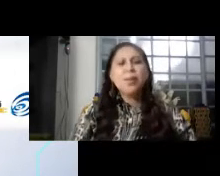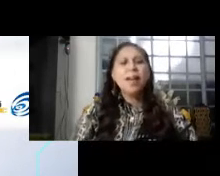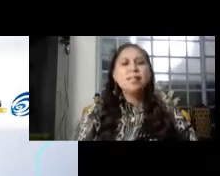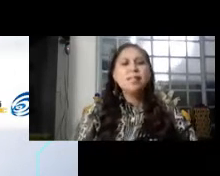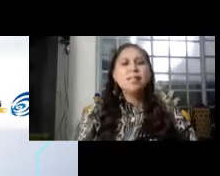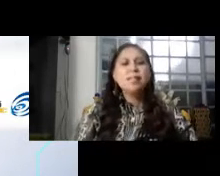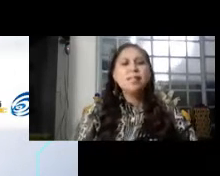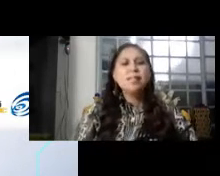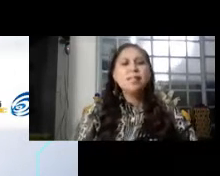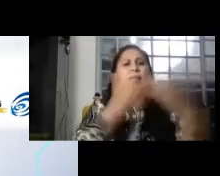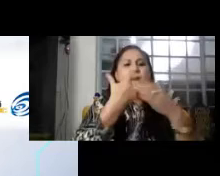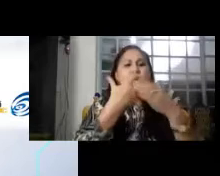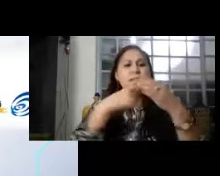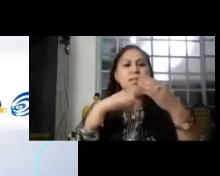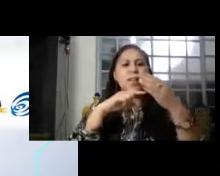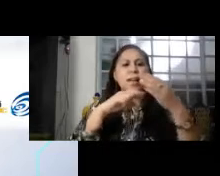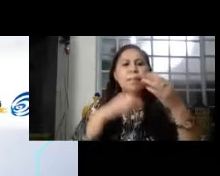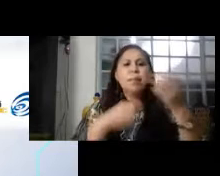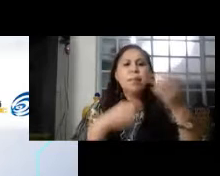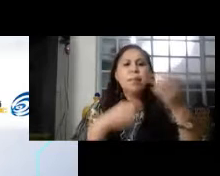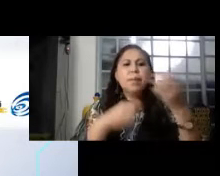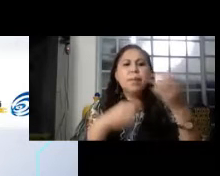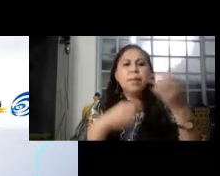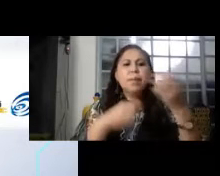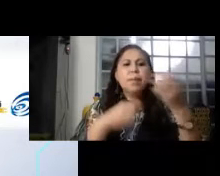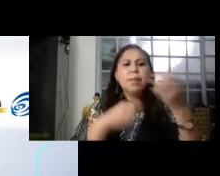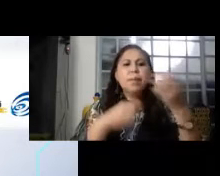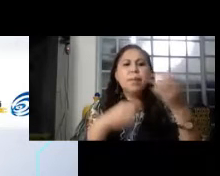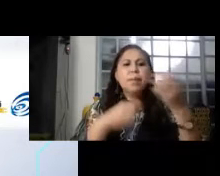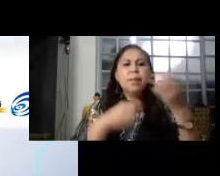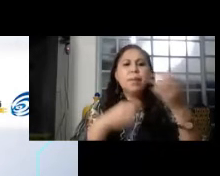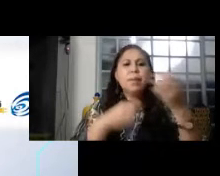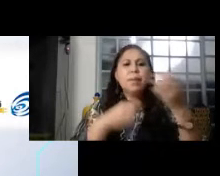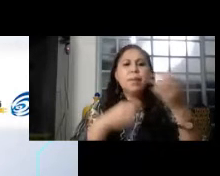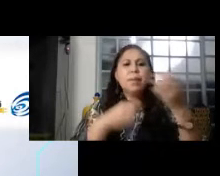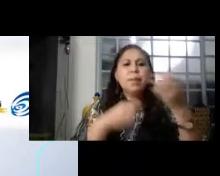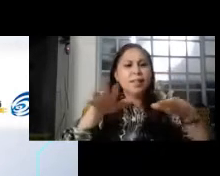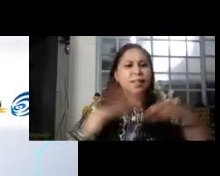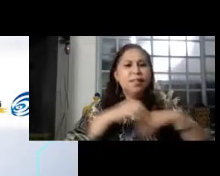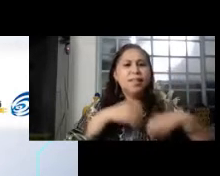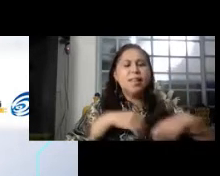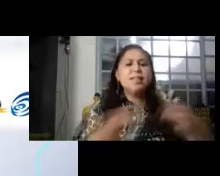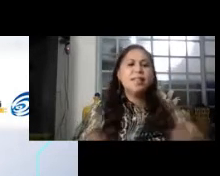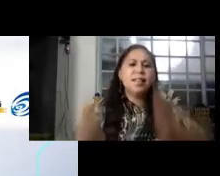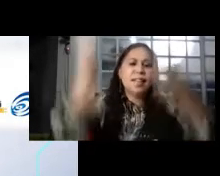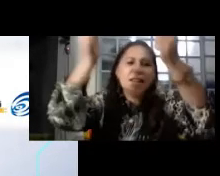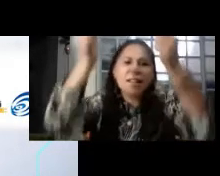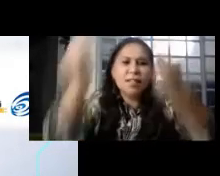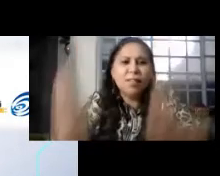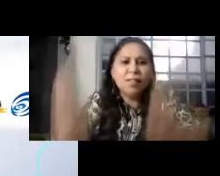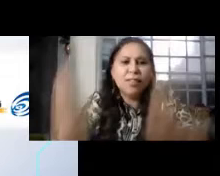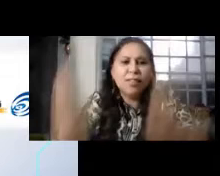Porque é assim, a língua a gente vai aprendendo, né? É como as criancinhas. Ninguém senta ele ali